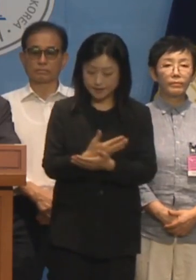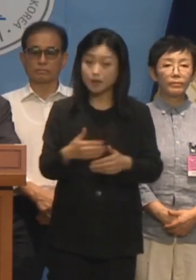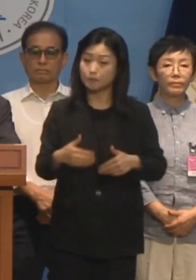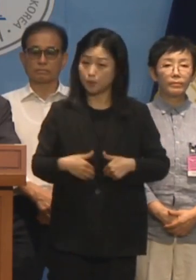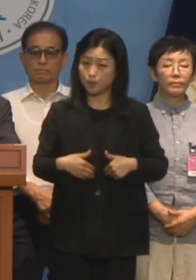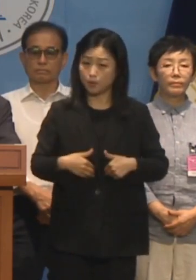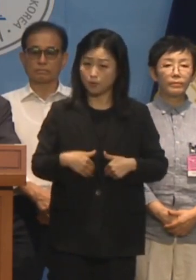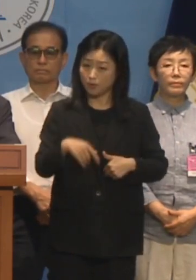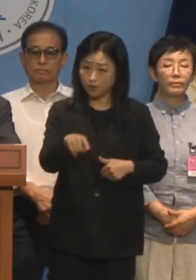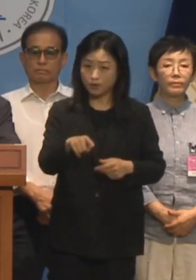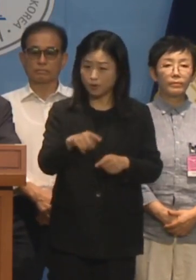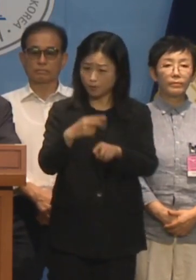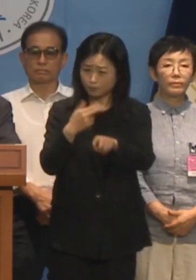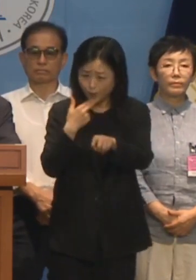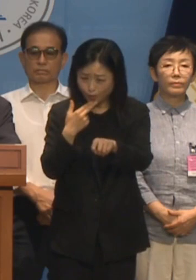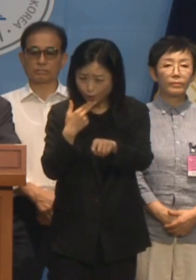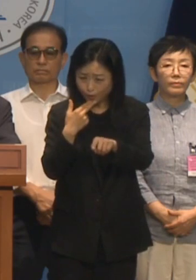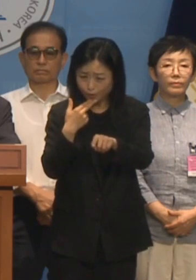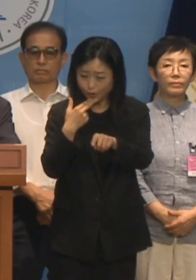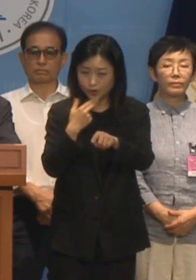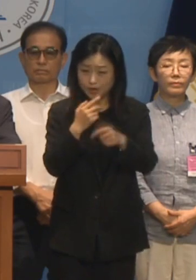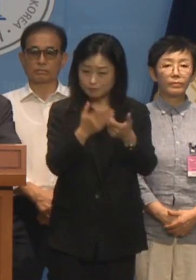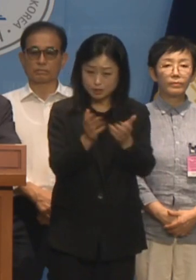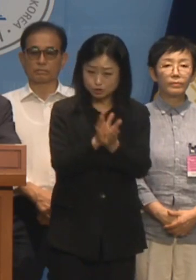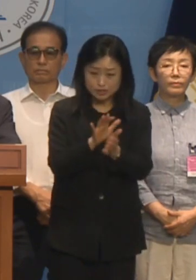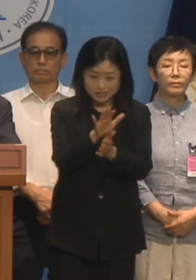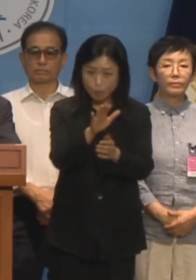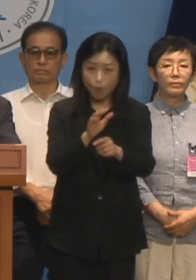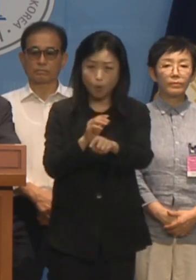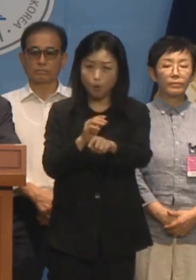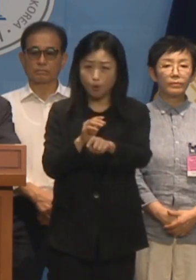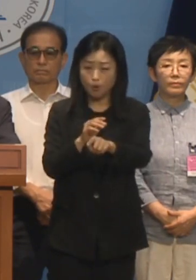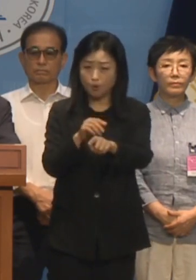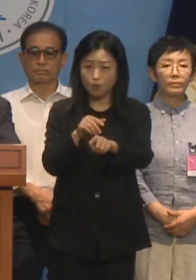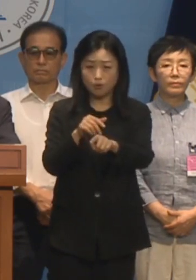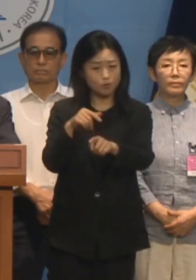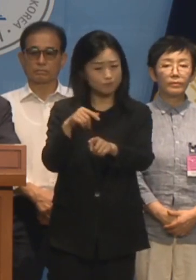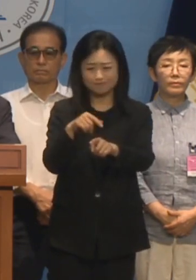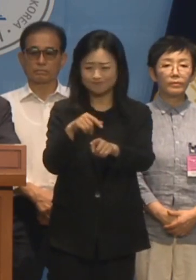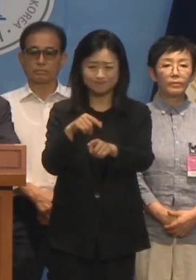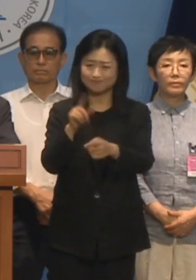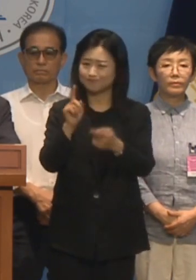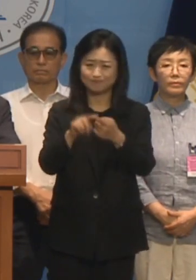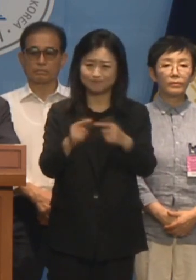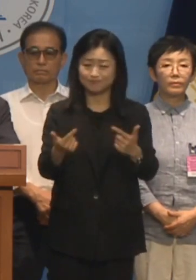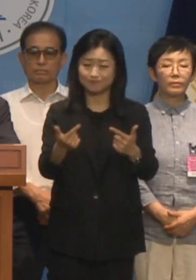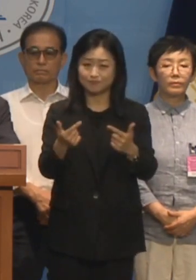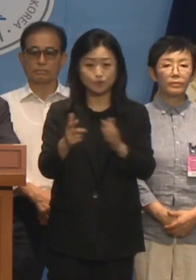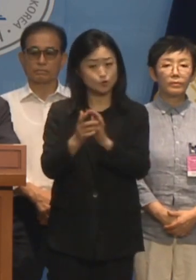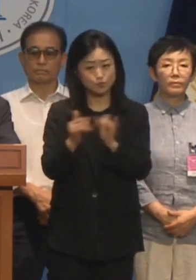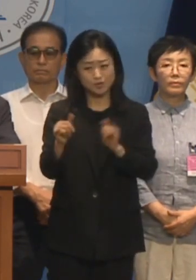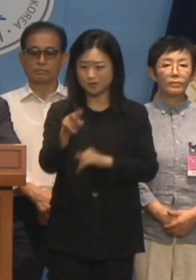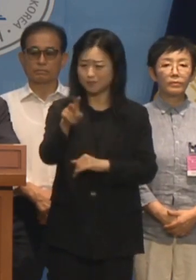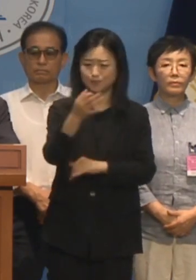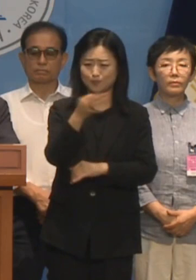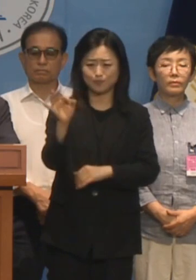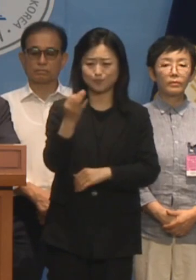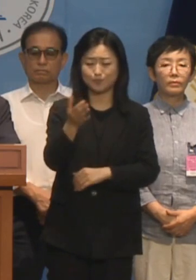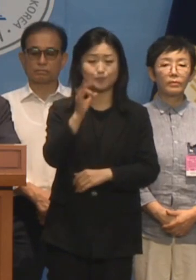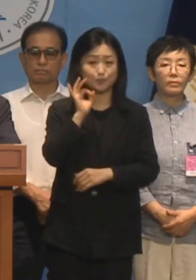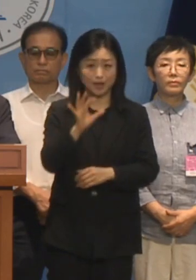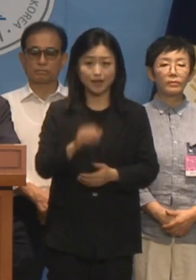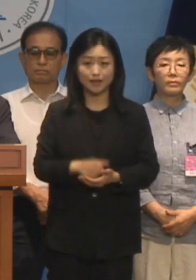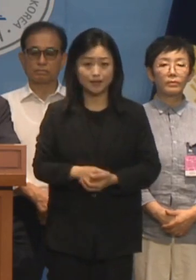이것을 보여주지 못하는 민주진보란 지속 가능하지 않으며 국민 앞에 존재 의미도 인정받을 수